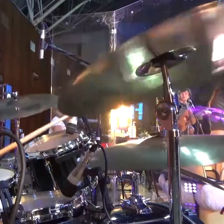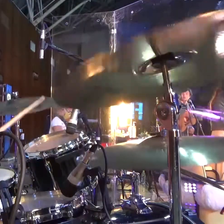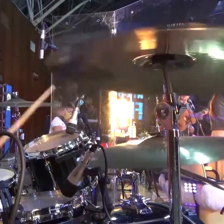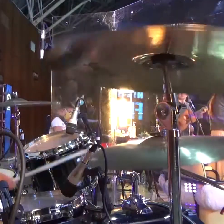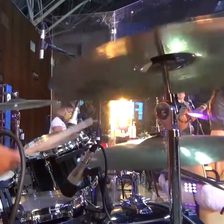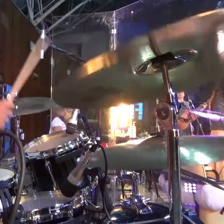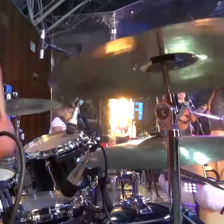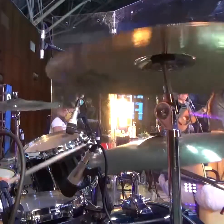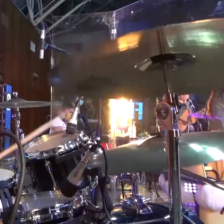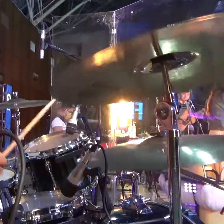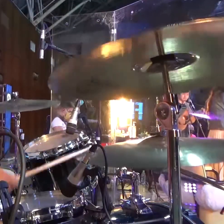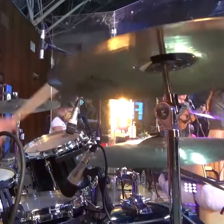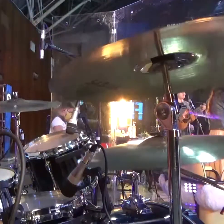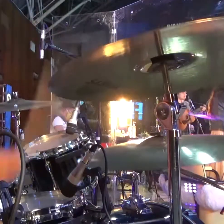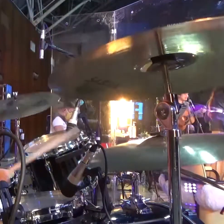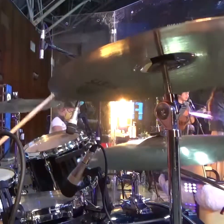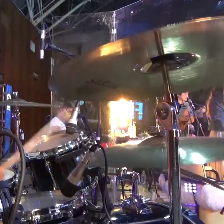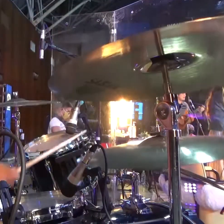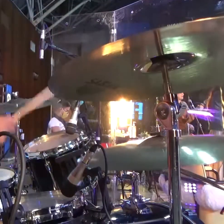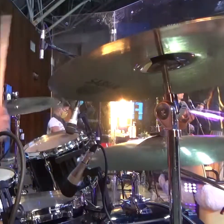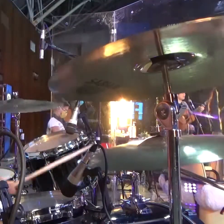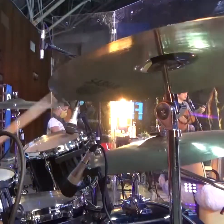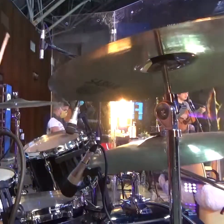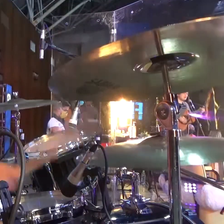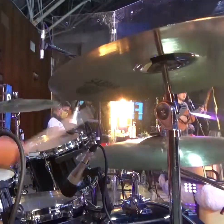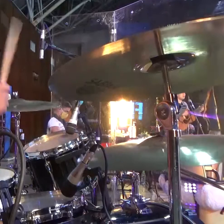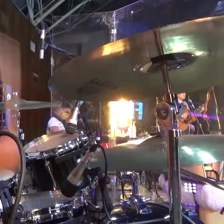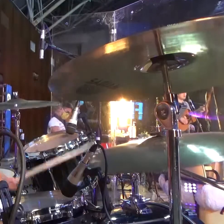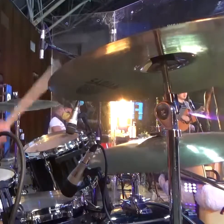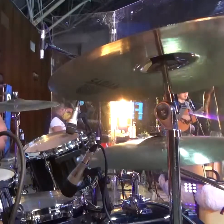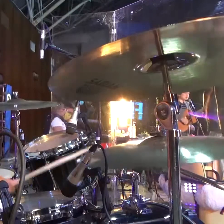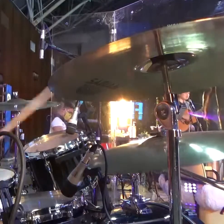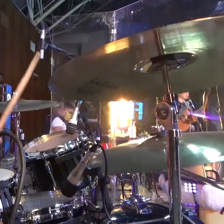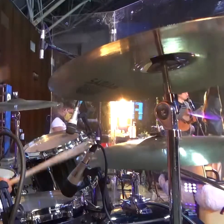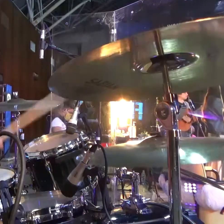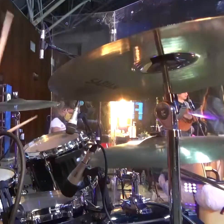done, Lord, you are the